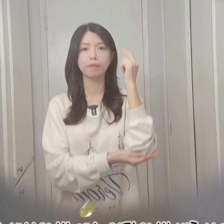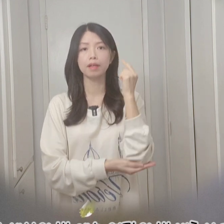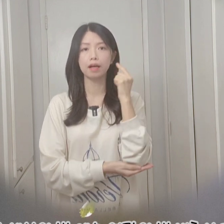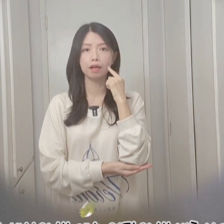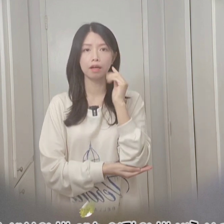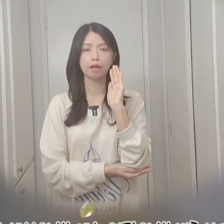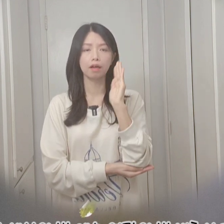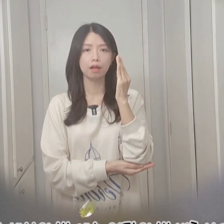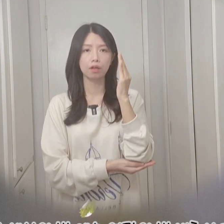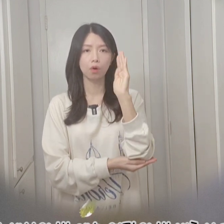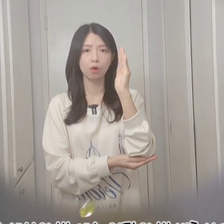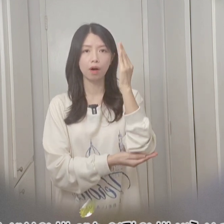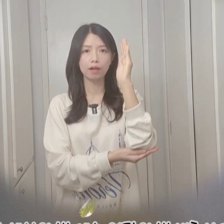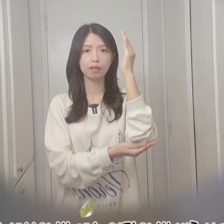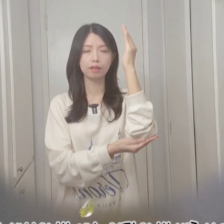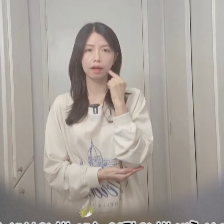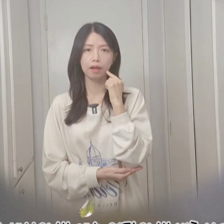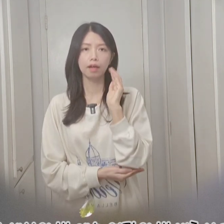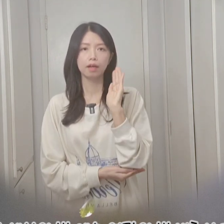영광수어가 됩니다.